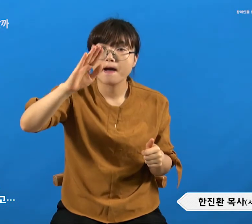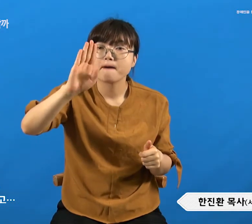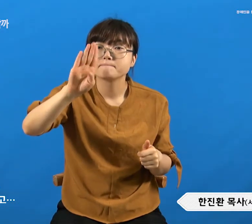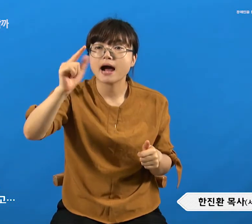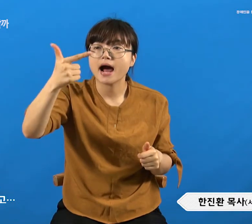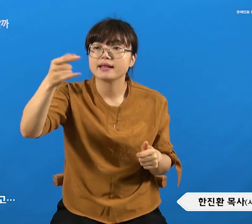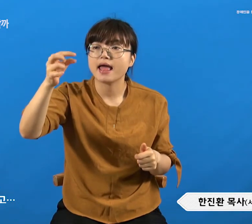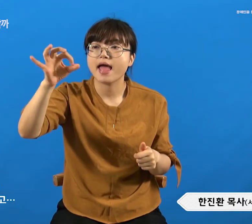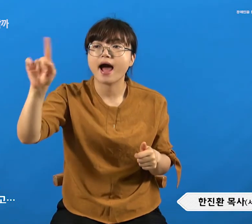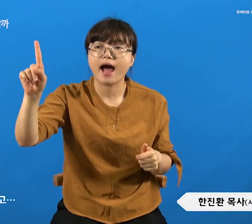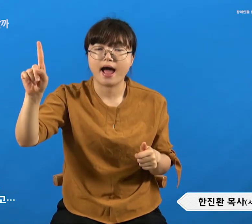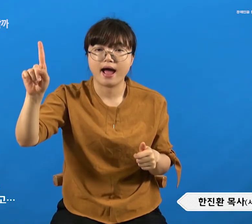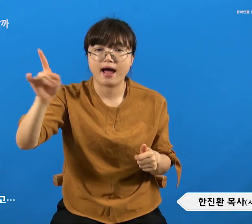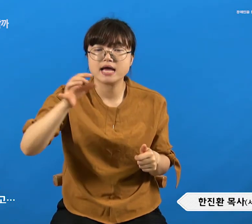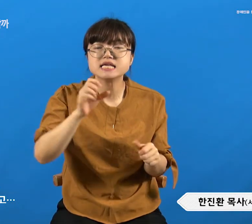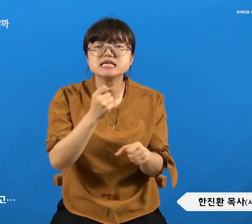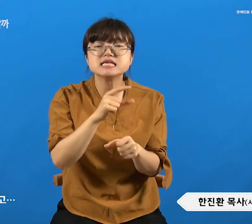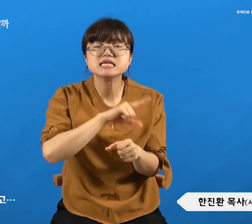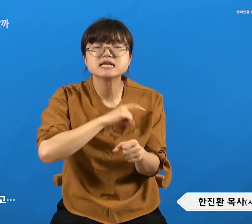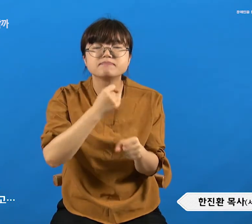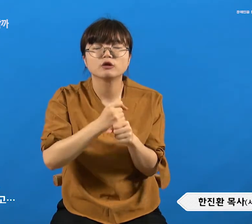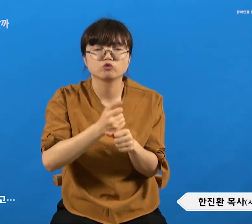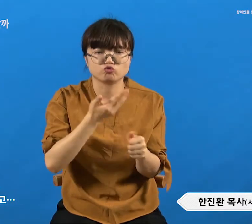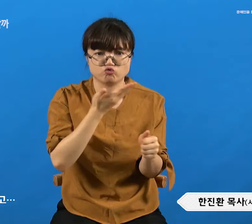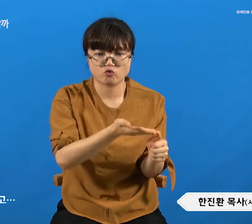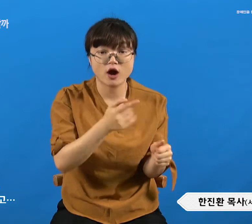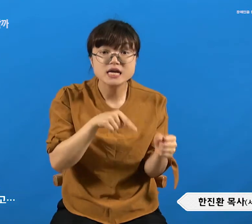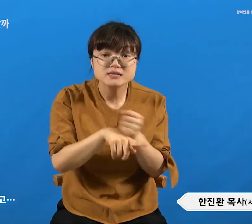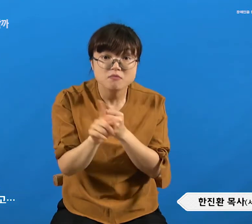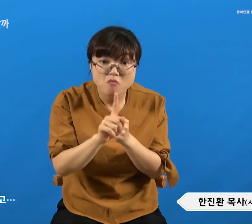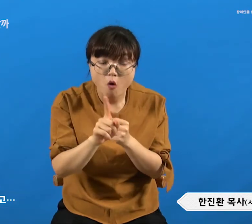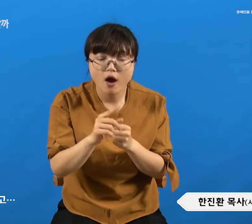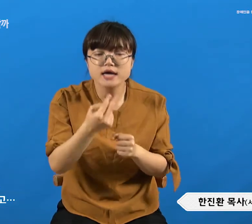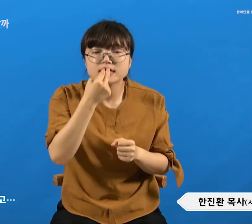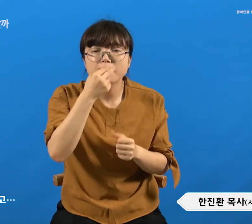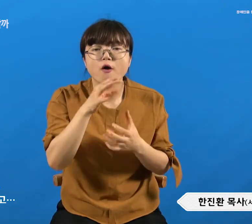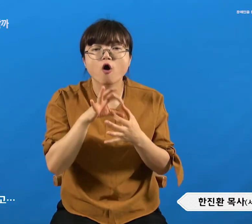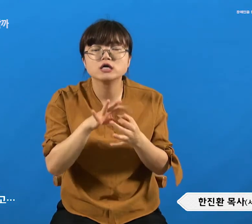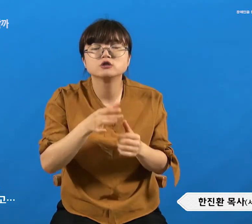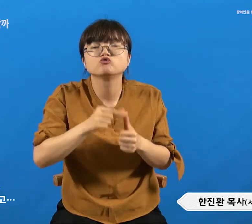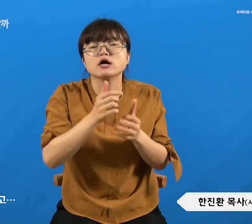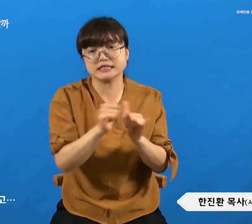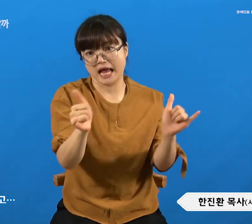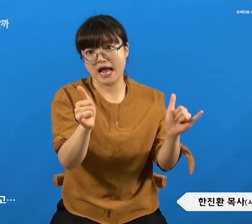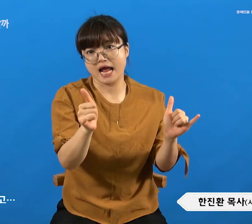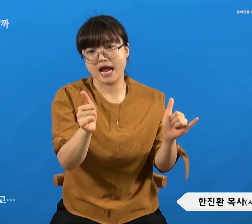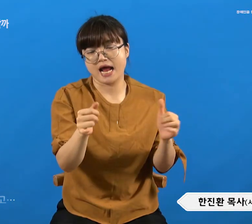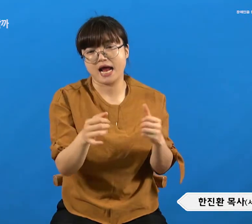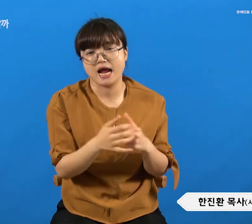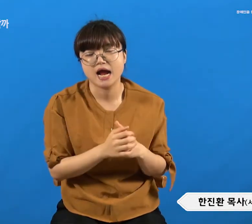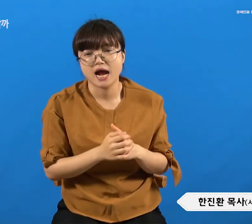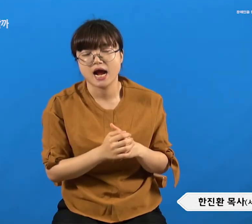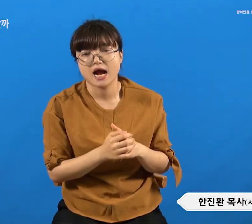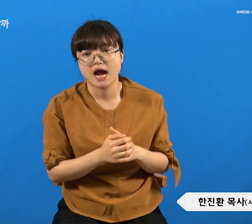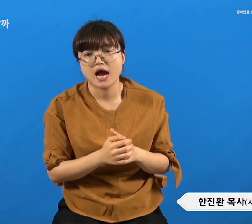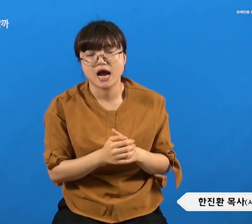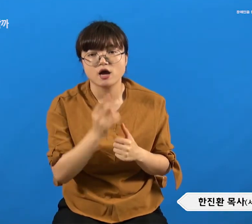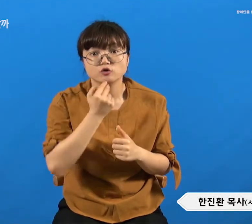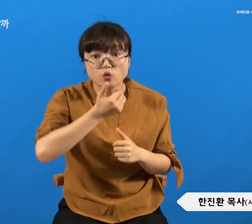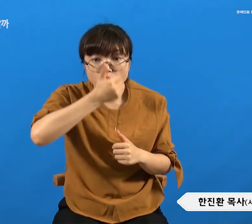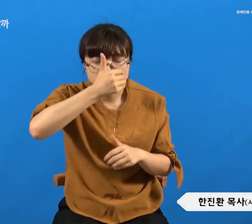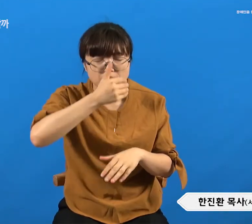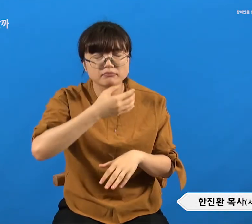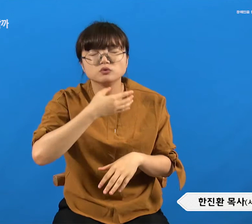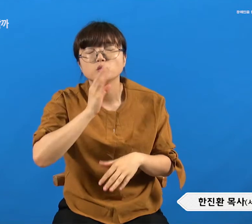붙여주었습니다. 사브넷 바네아라는 말은 생명의 구원자라는 뜻입니다. 요셉은